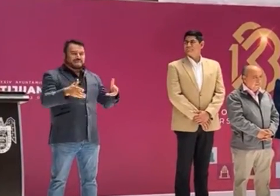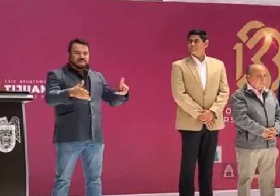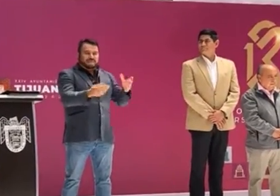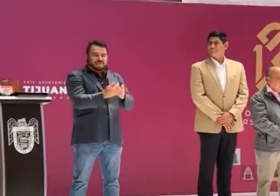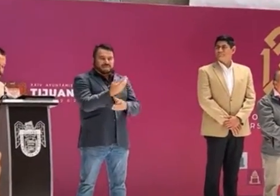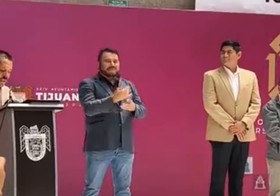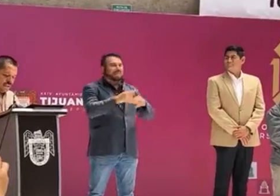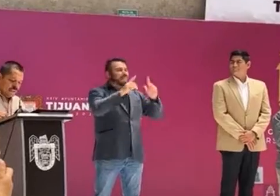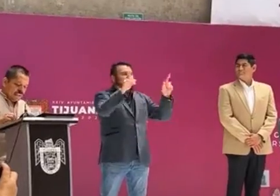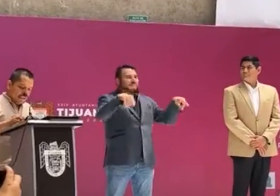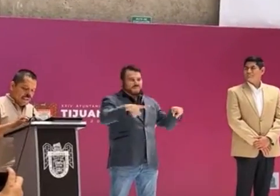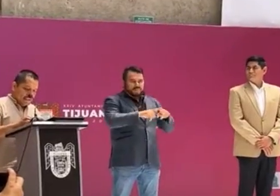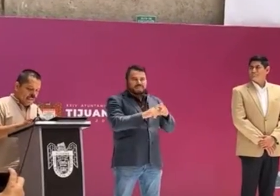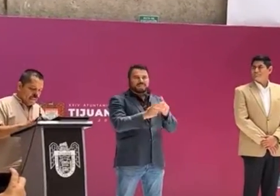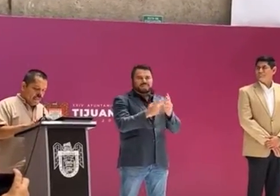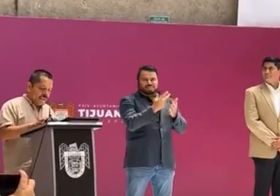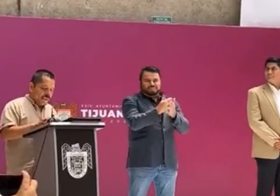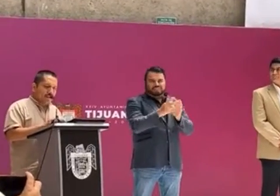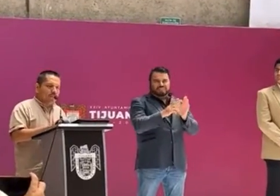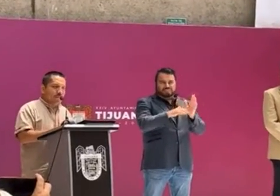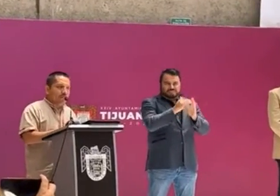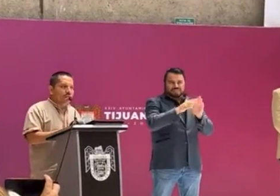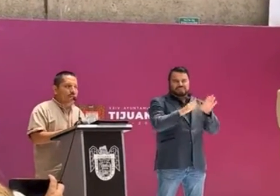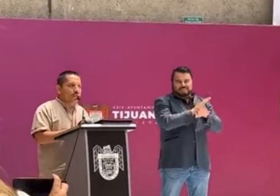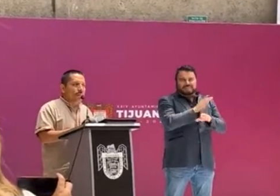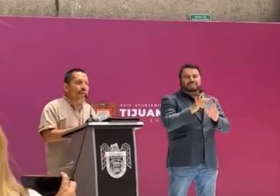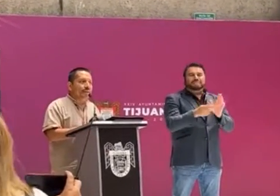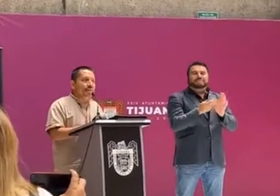para que los compañeros sigan trabajando